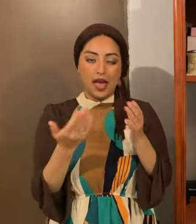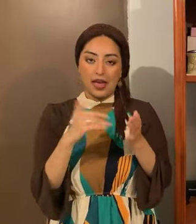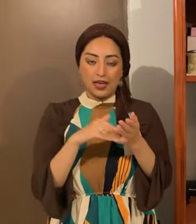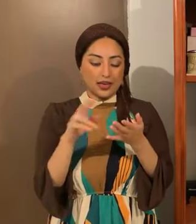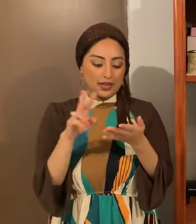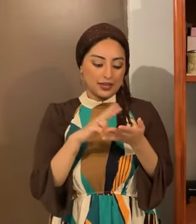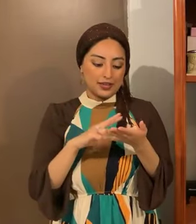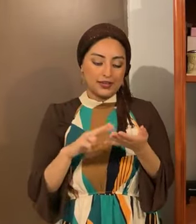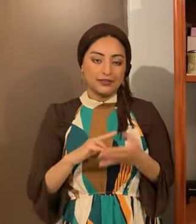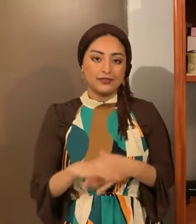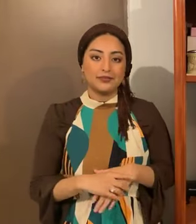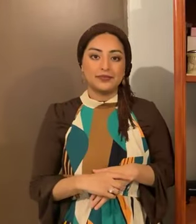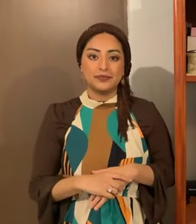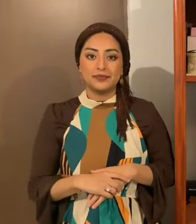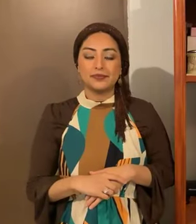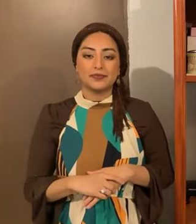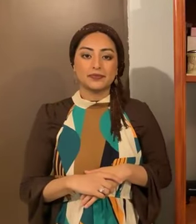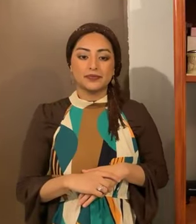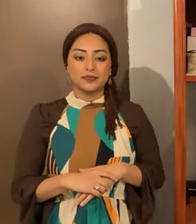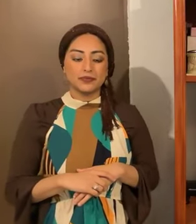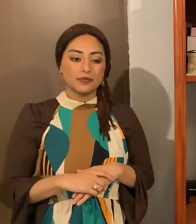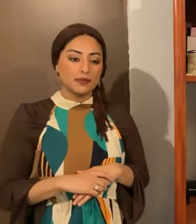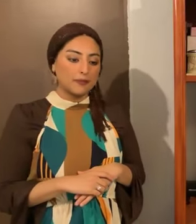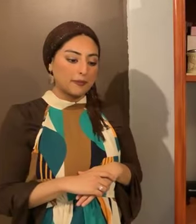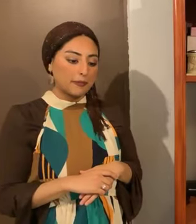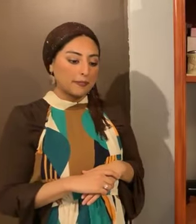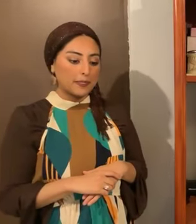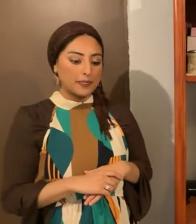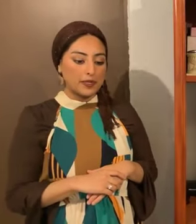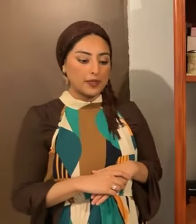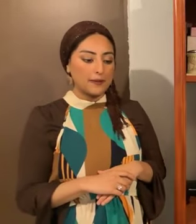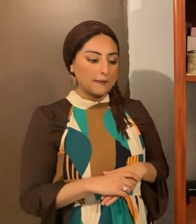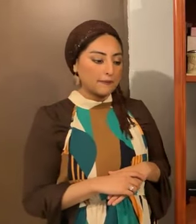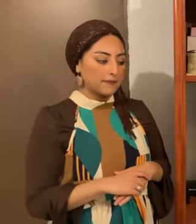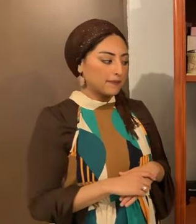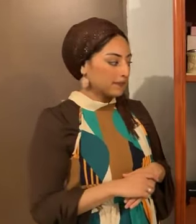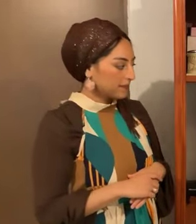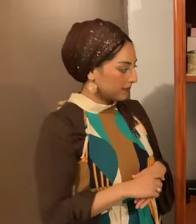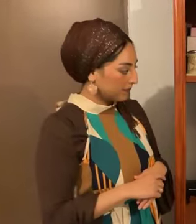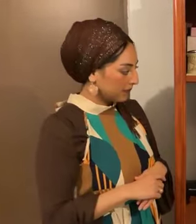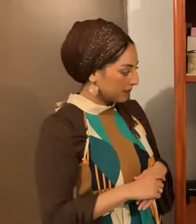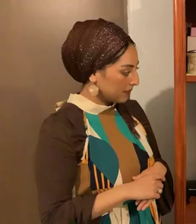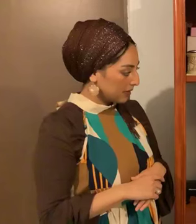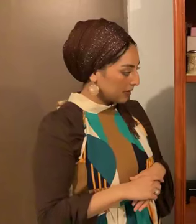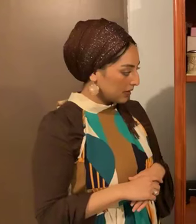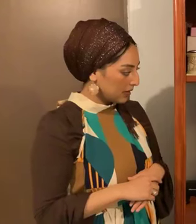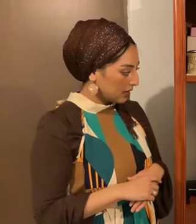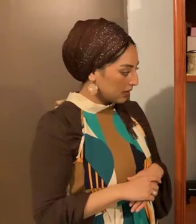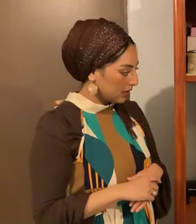Muchos seguramente se lo saben ya de memoria, pero vamos a abrirlo y vamos a leerlo con mucho